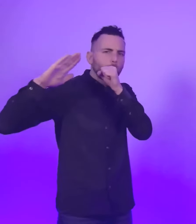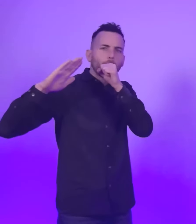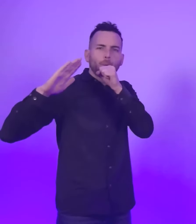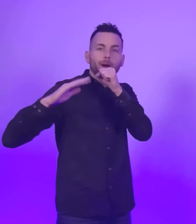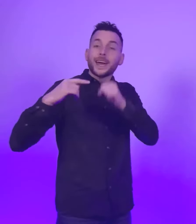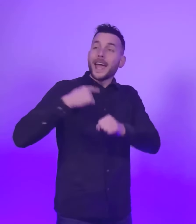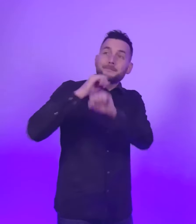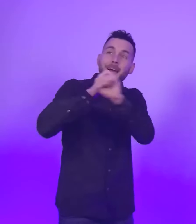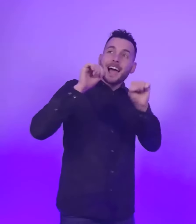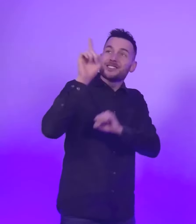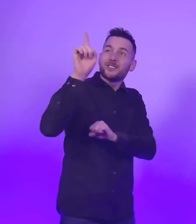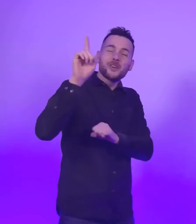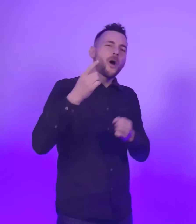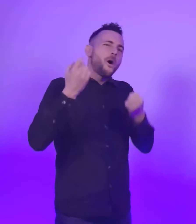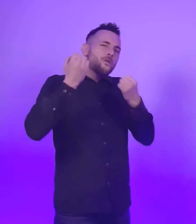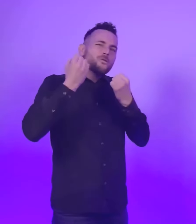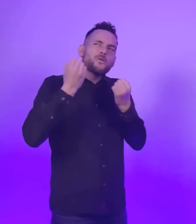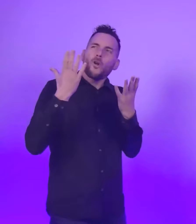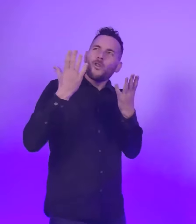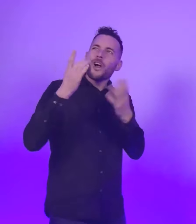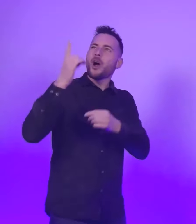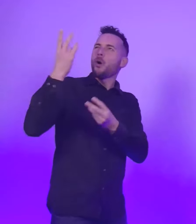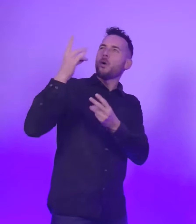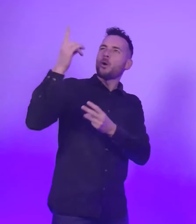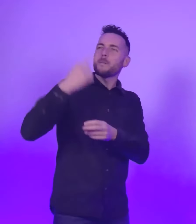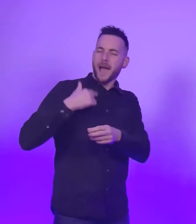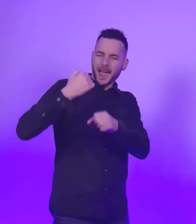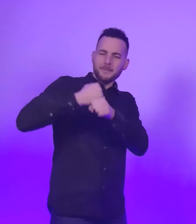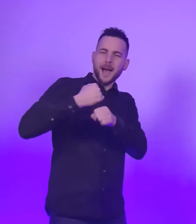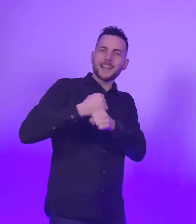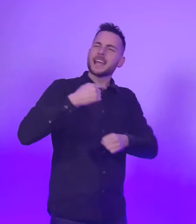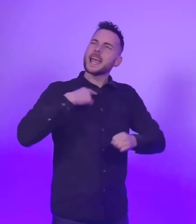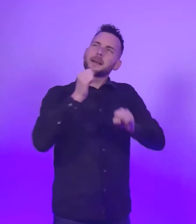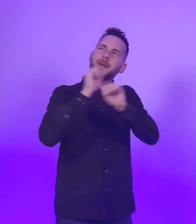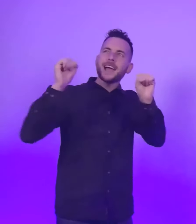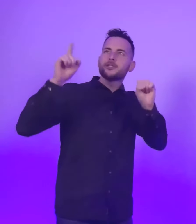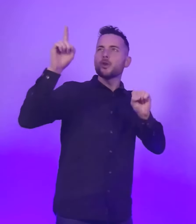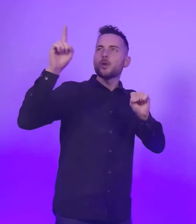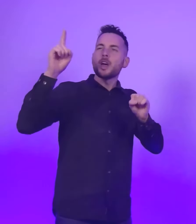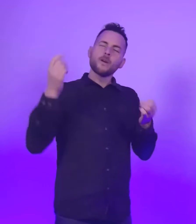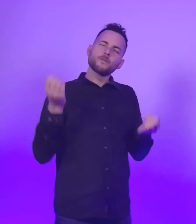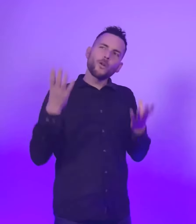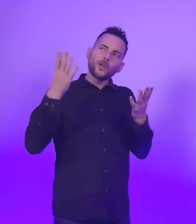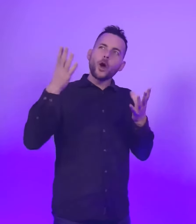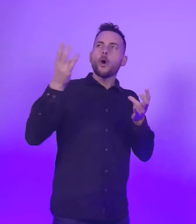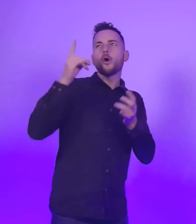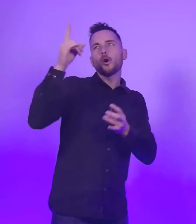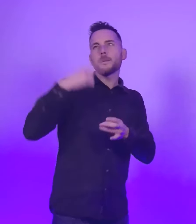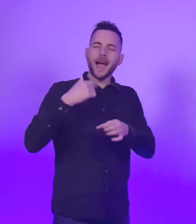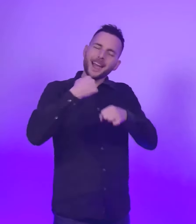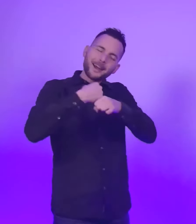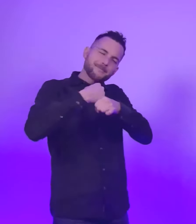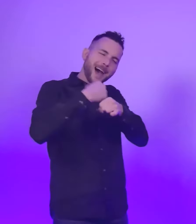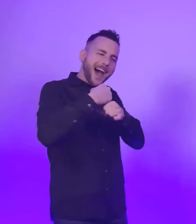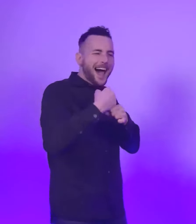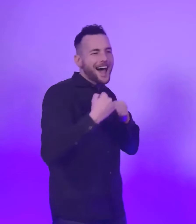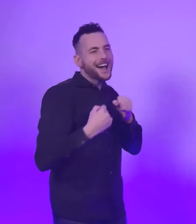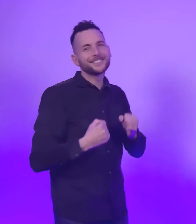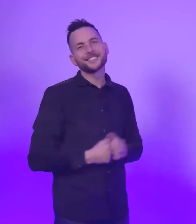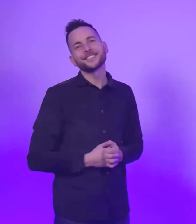Ik prijs u, het is een wonder hoe u mij heeft gemaakt. Ik prijs u, het is een wonder hoe u mij heeft